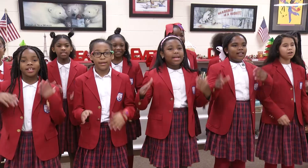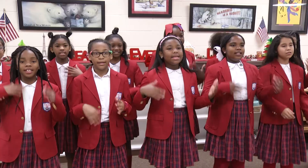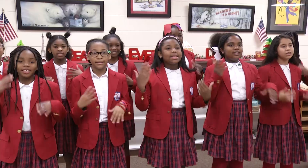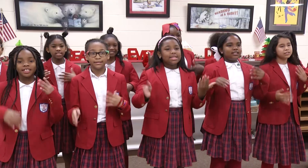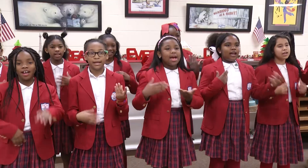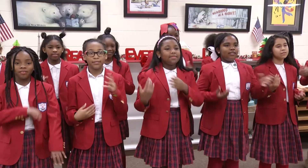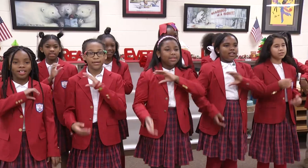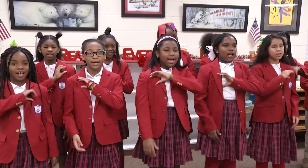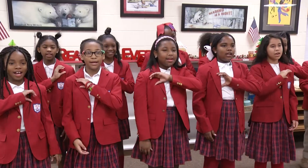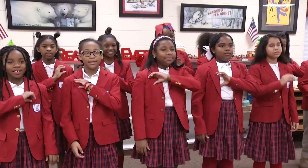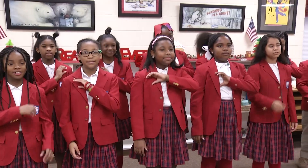Feliz Navidad.